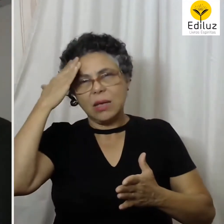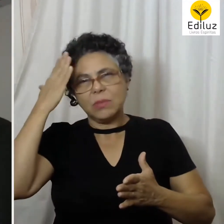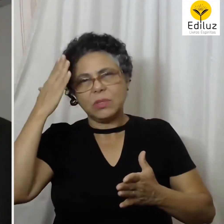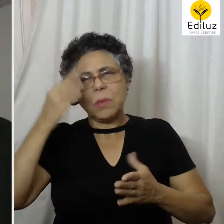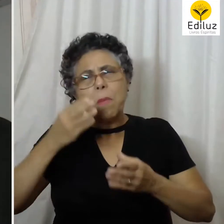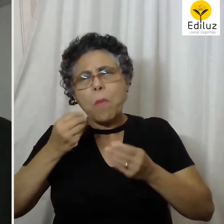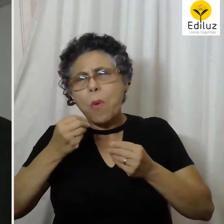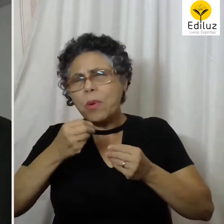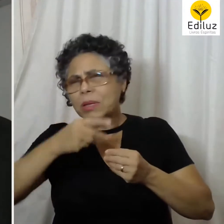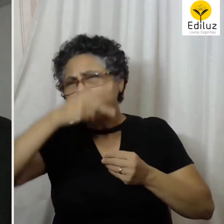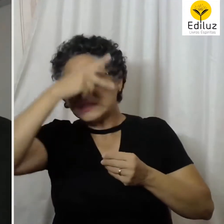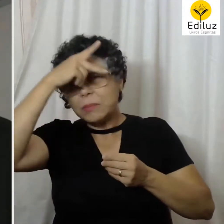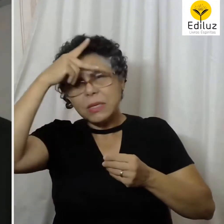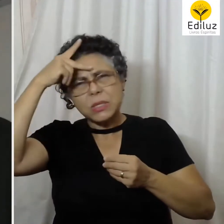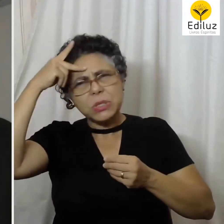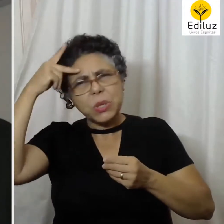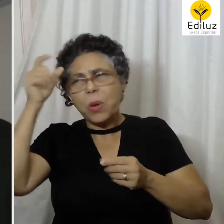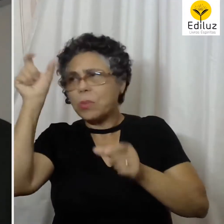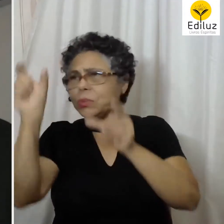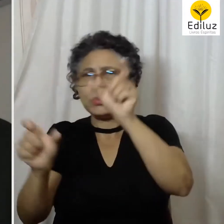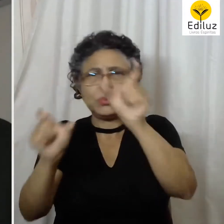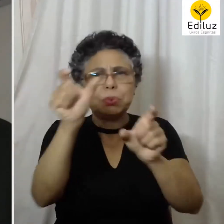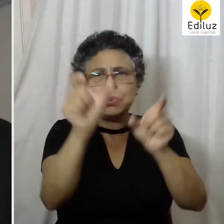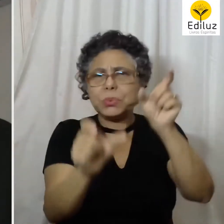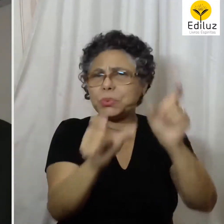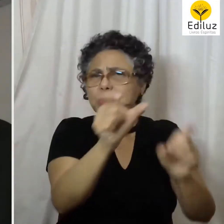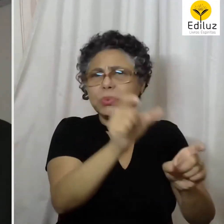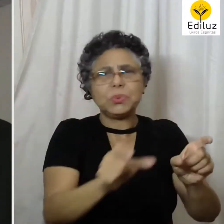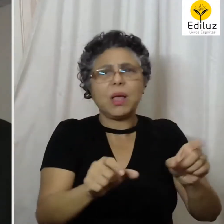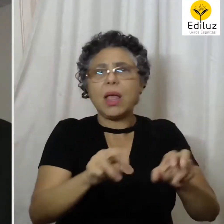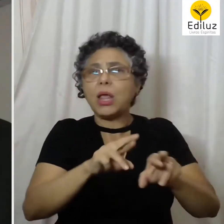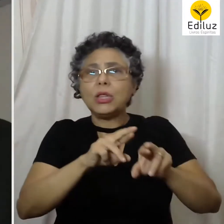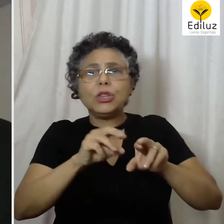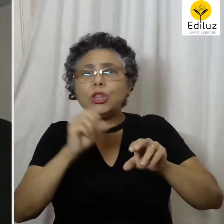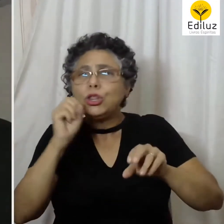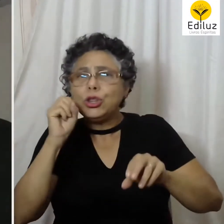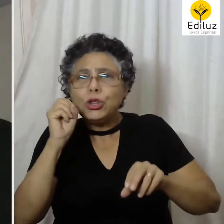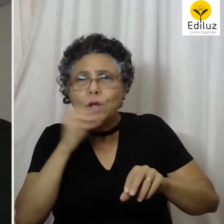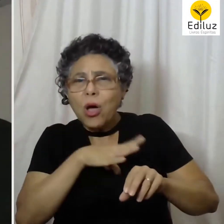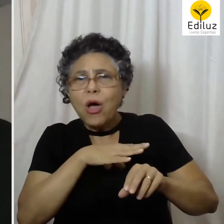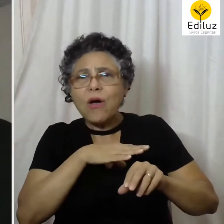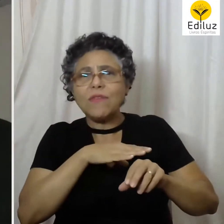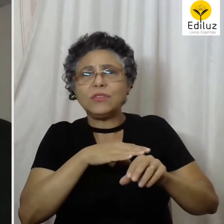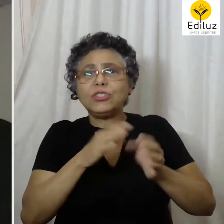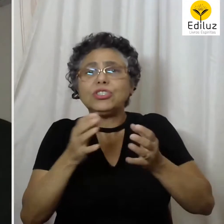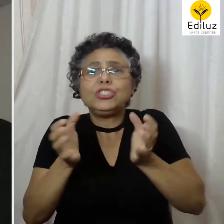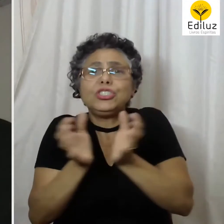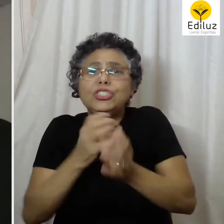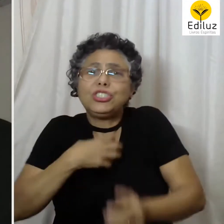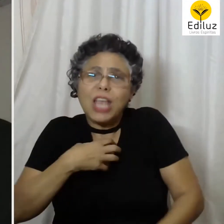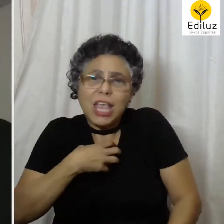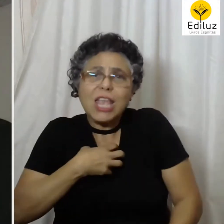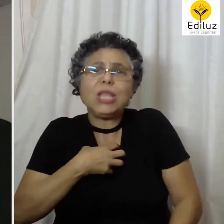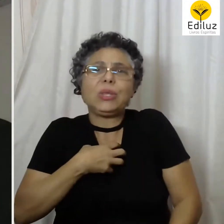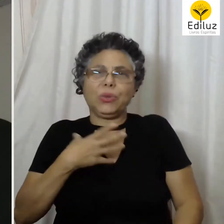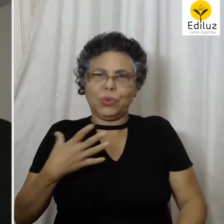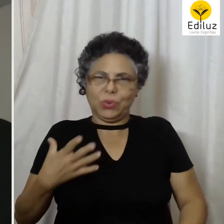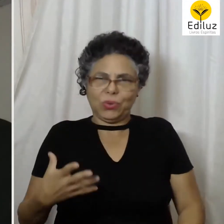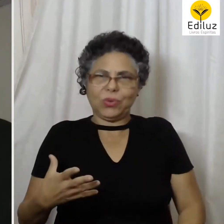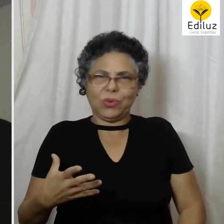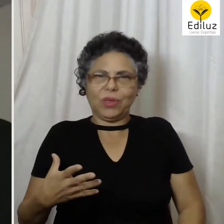pessoas criadas sob essas novas configurações. Então, assim, é